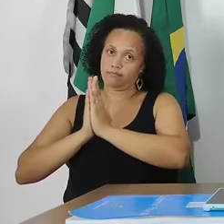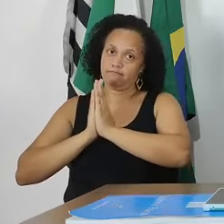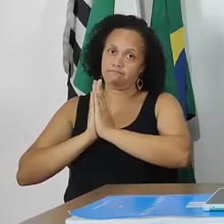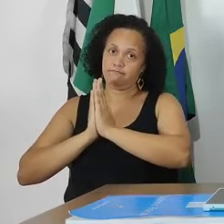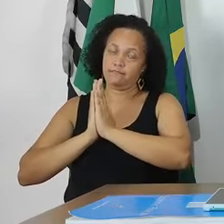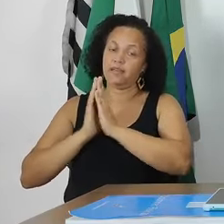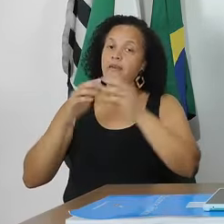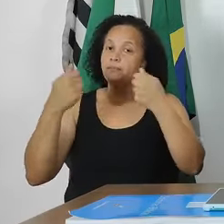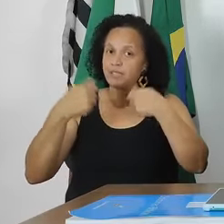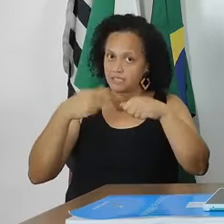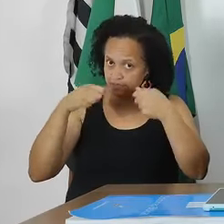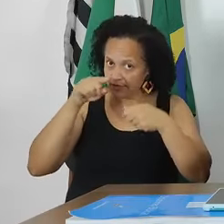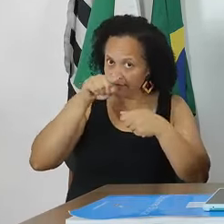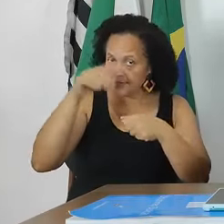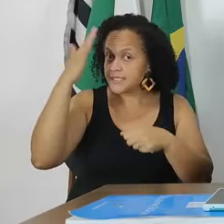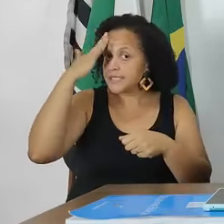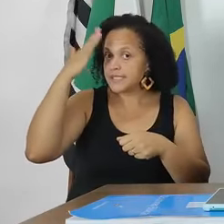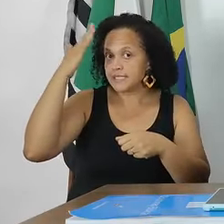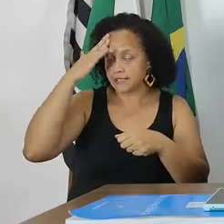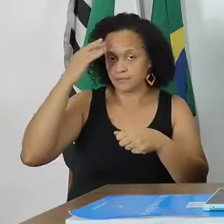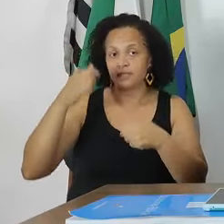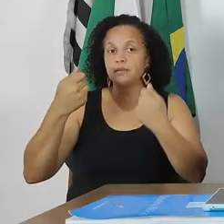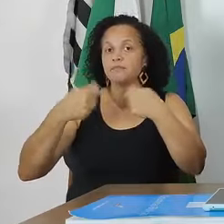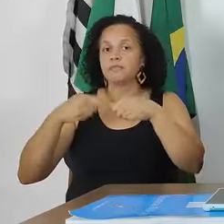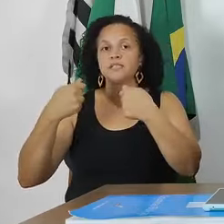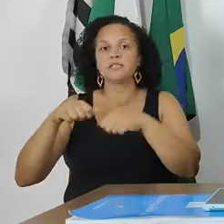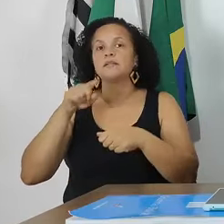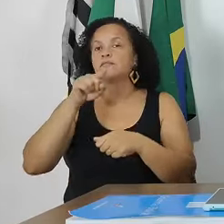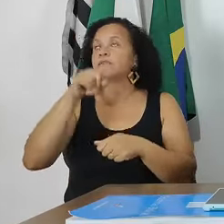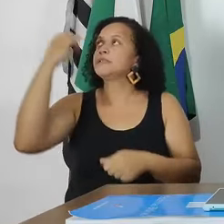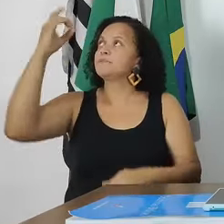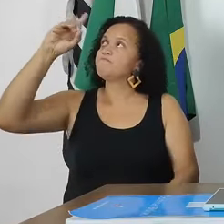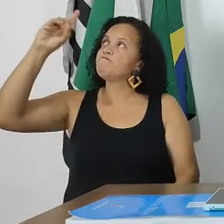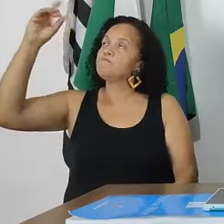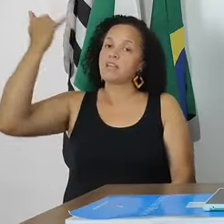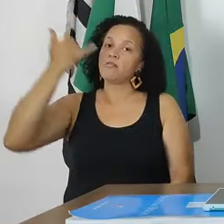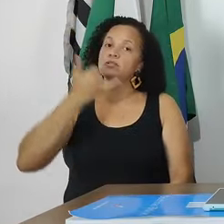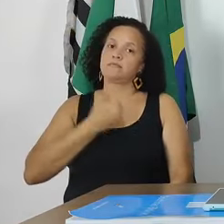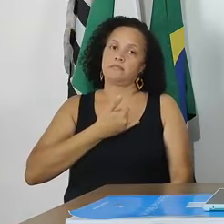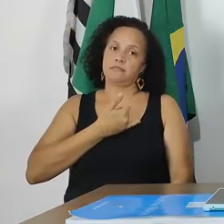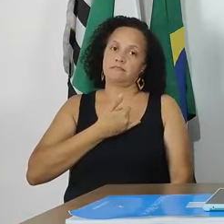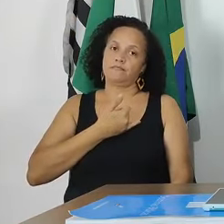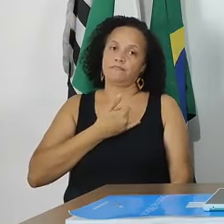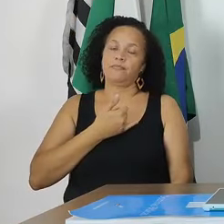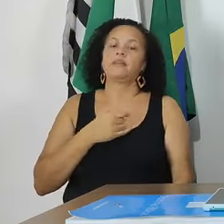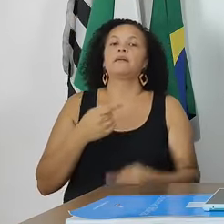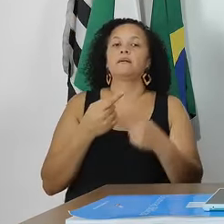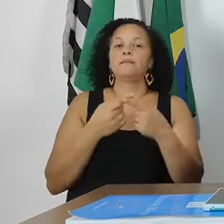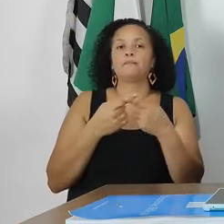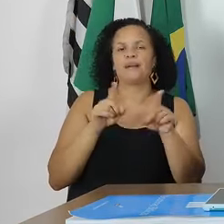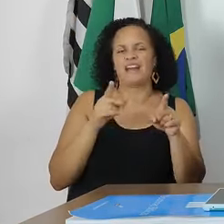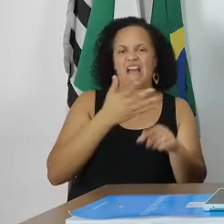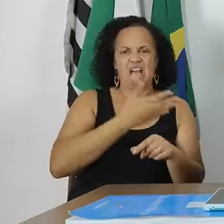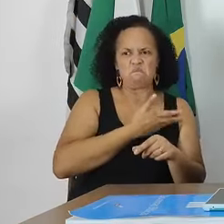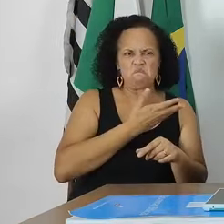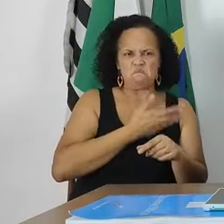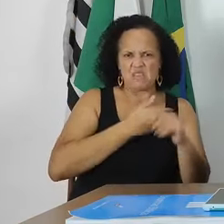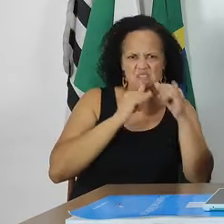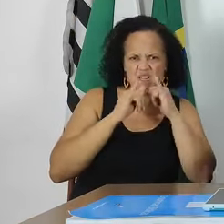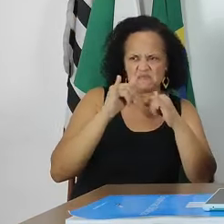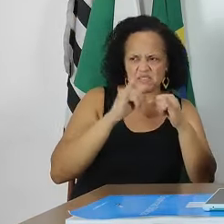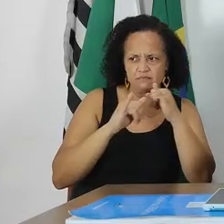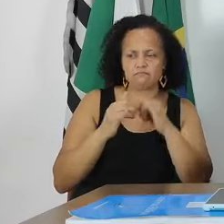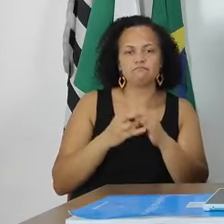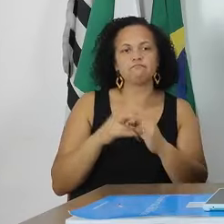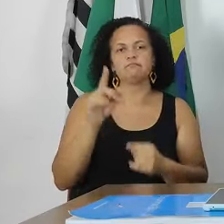Elimelec fez. O problema não estava no que ele escutou lá fora. Elimelec, ele trouxe o caos para dentro da